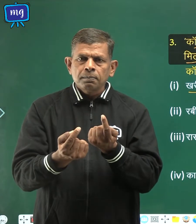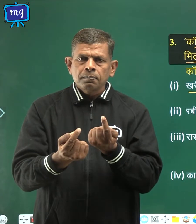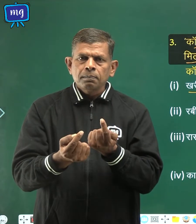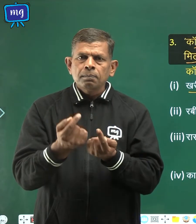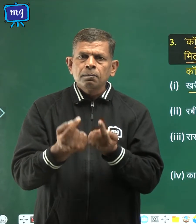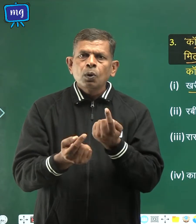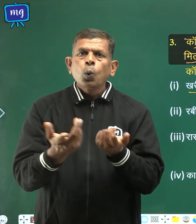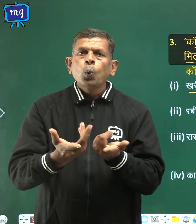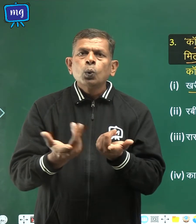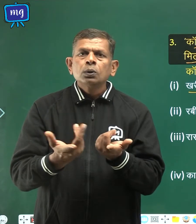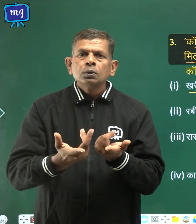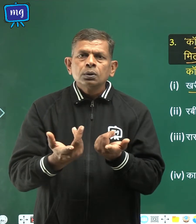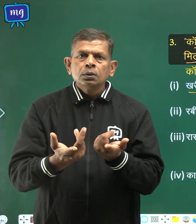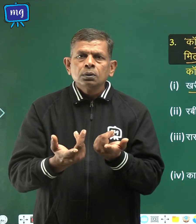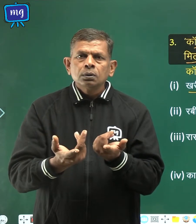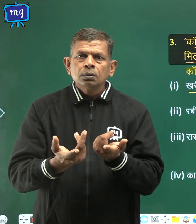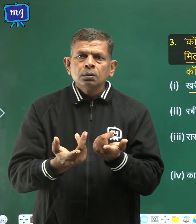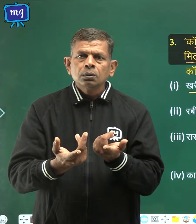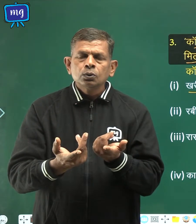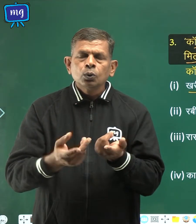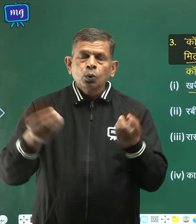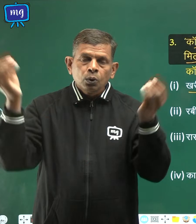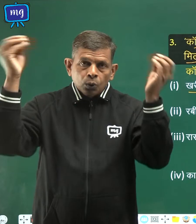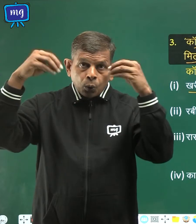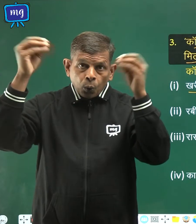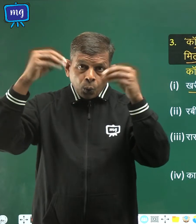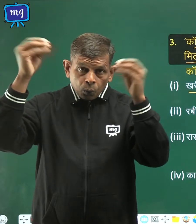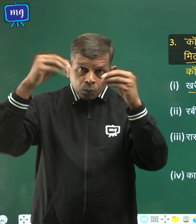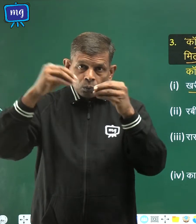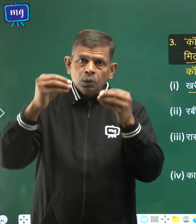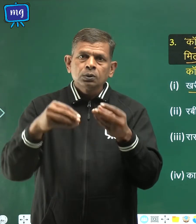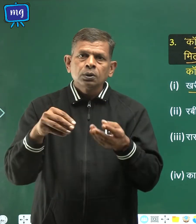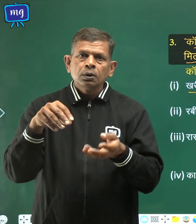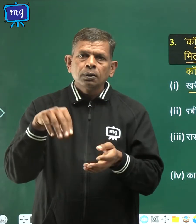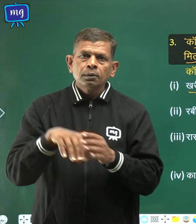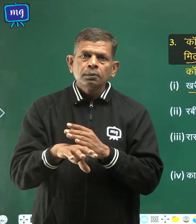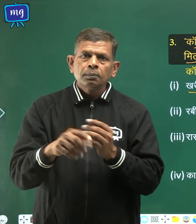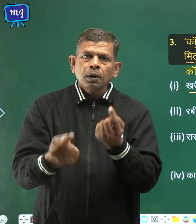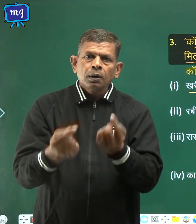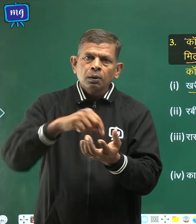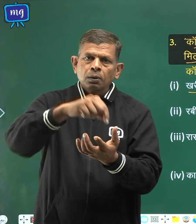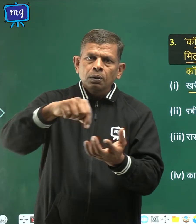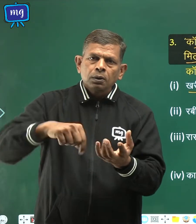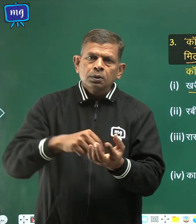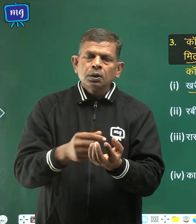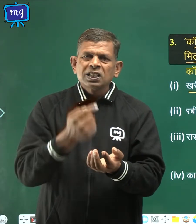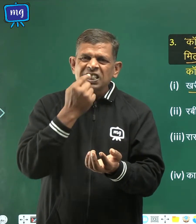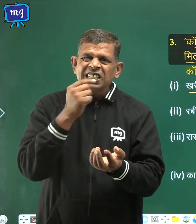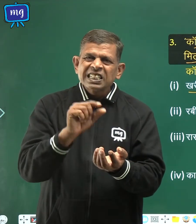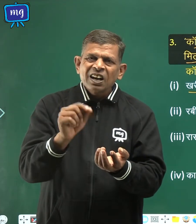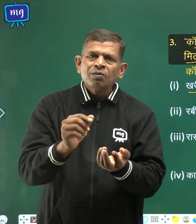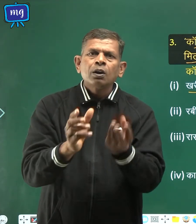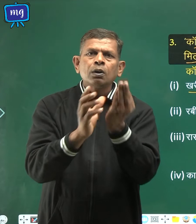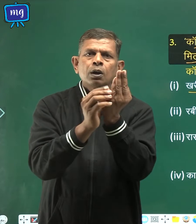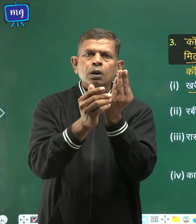खरीफ फसल कौन सी होती है? जो वर्षा ऋतु में उगाई जाती है, जैसे धान और